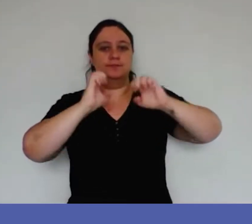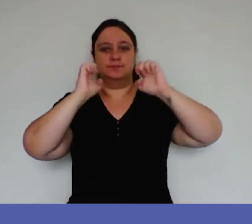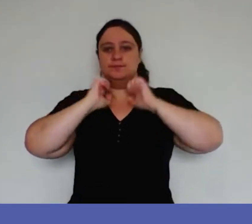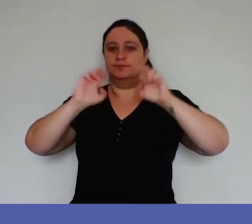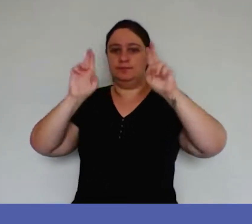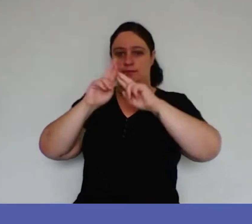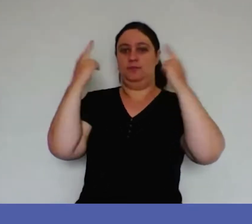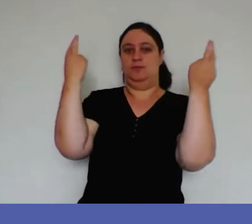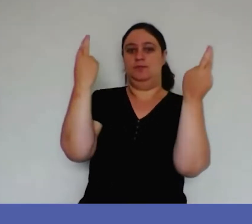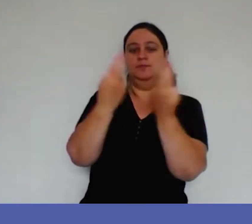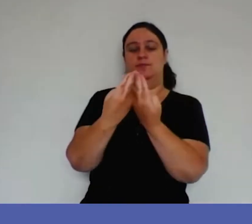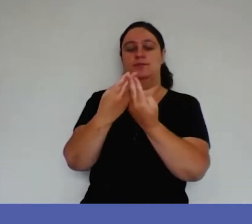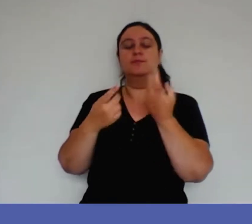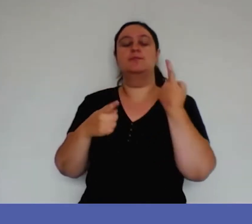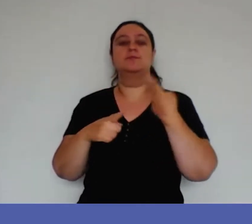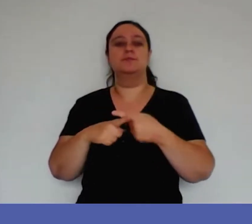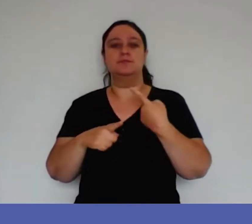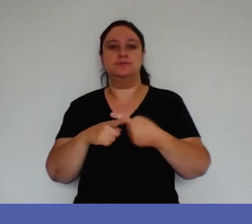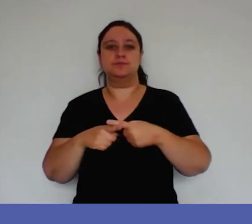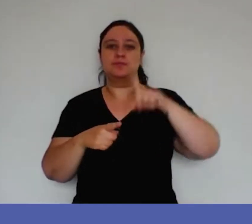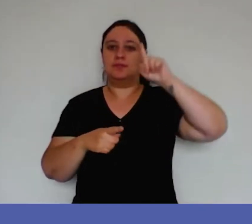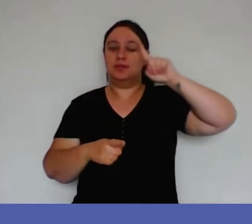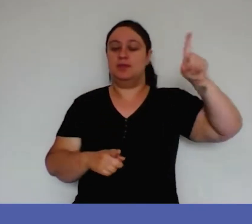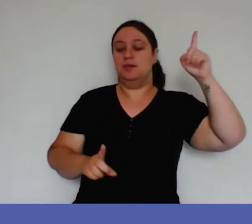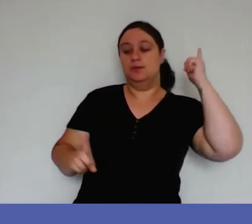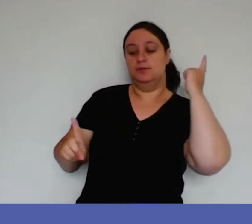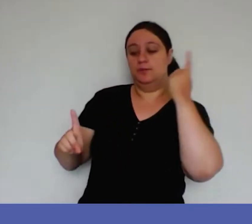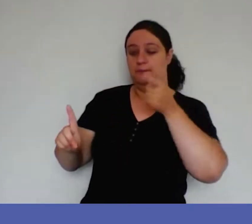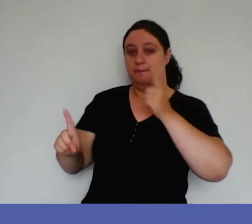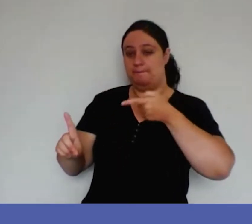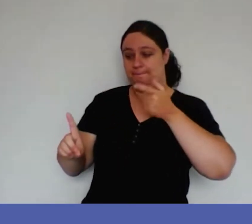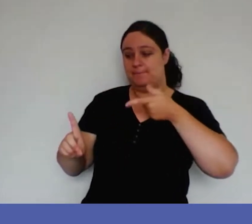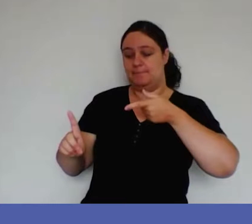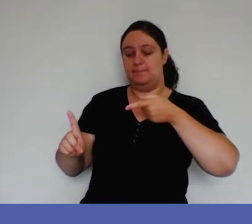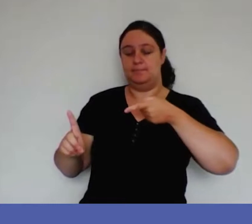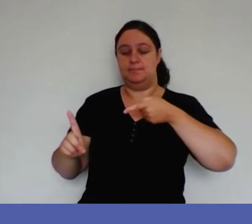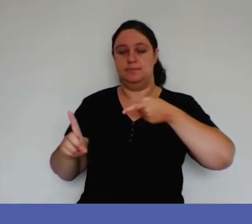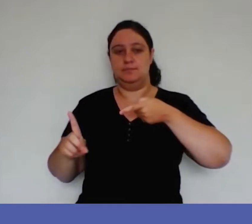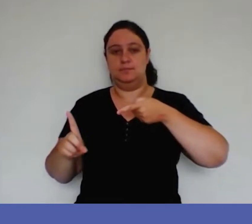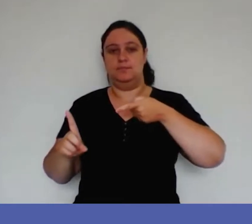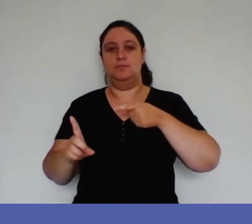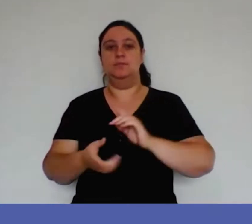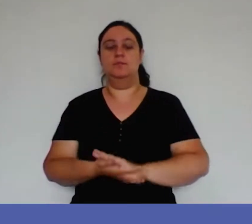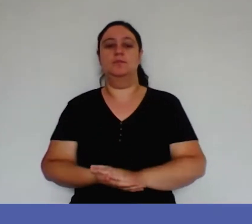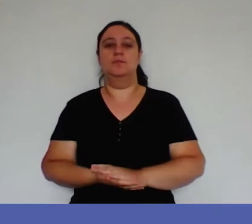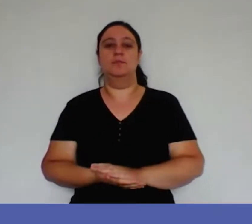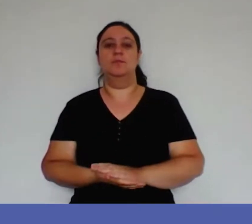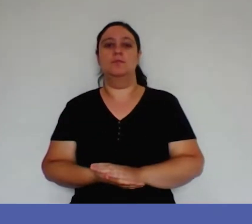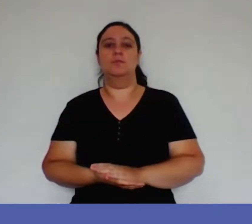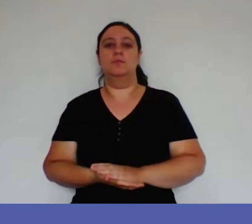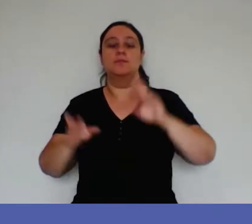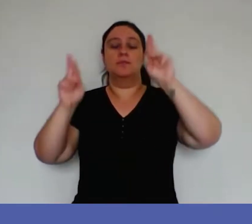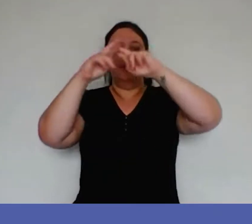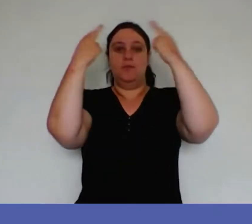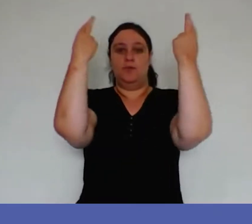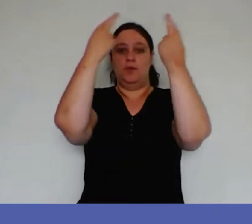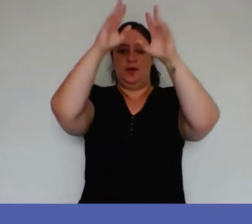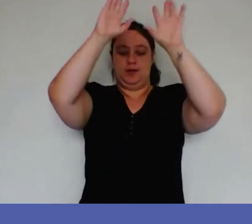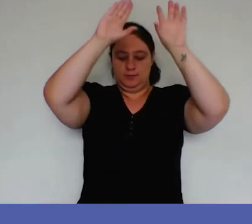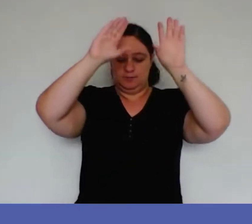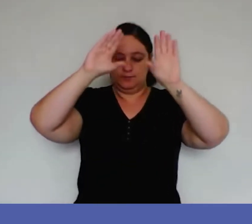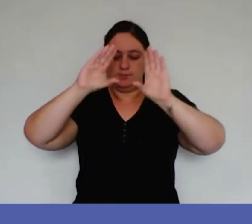Deus o enviou para estabelecer o reino de Deus aqui na terra, que